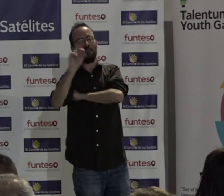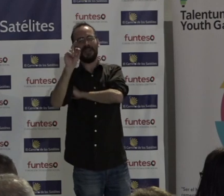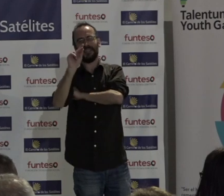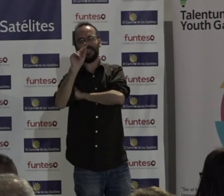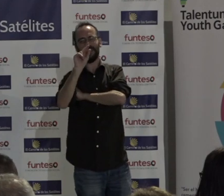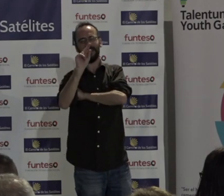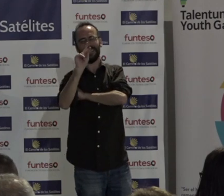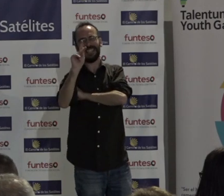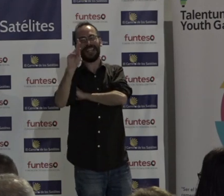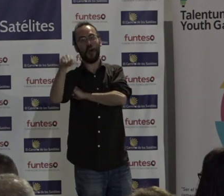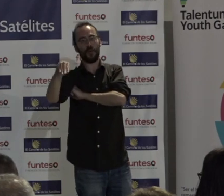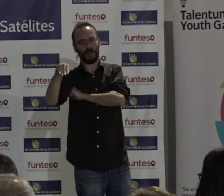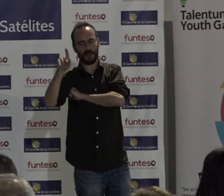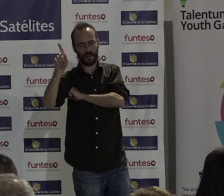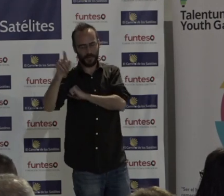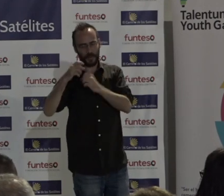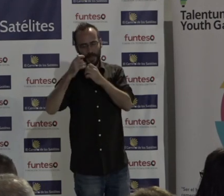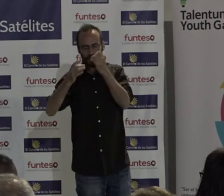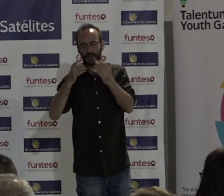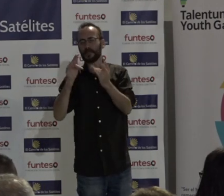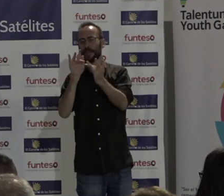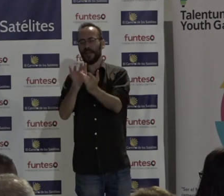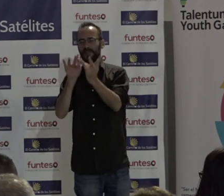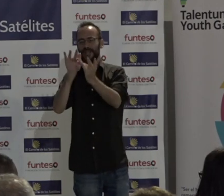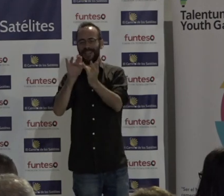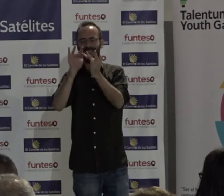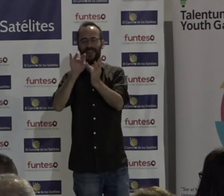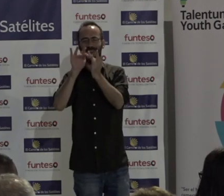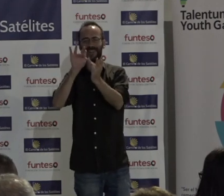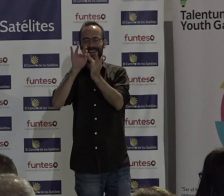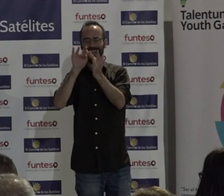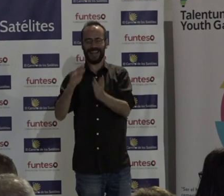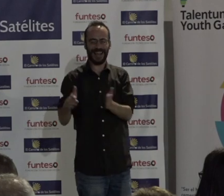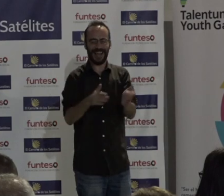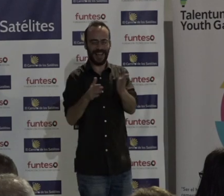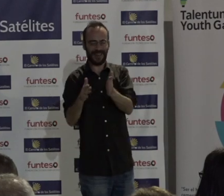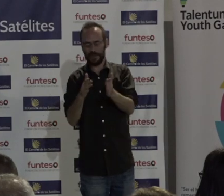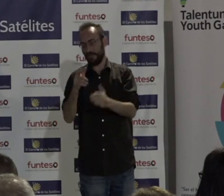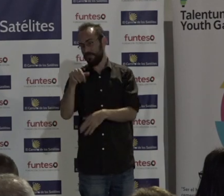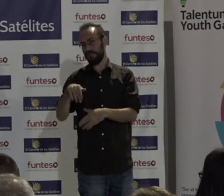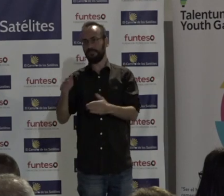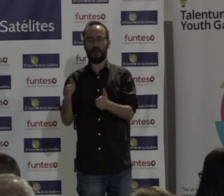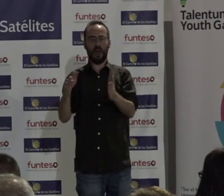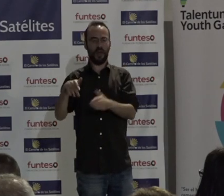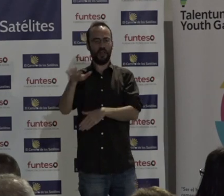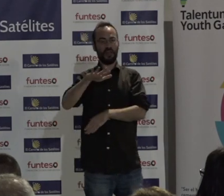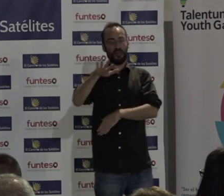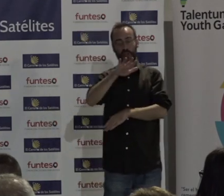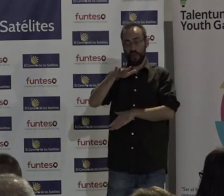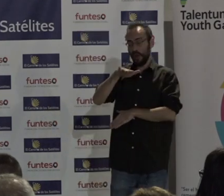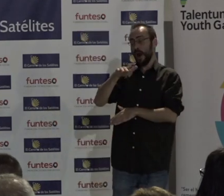bueno, realmente es el contacto con el camino de muchísima gente. Por supuesto, por Puerto Marín pasa muchísima gente durante todo el